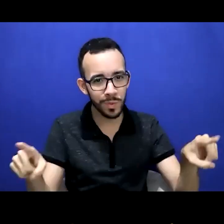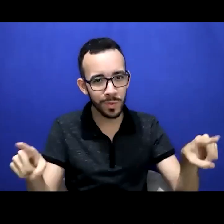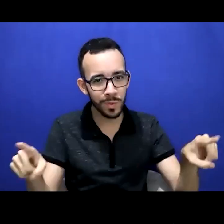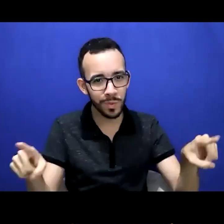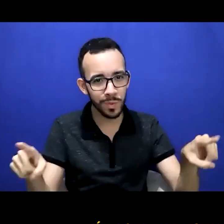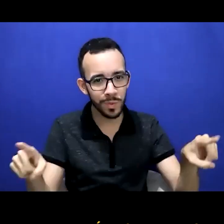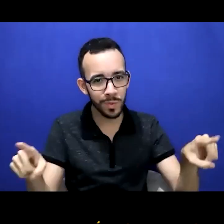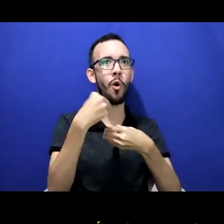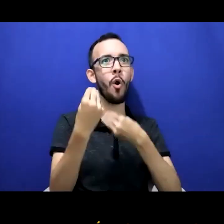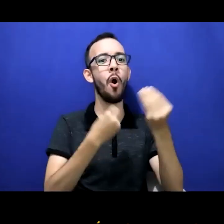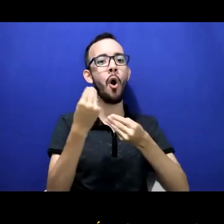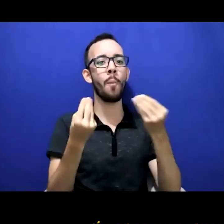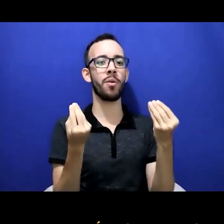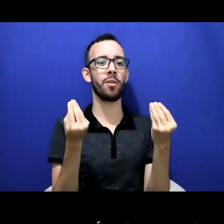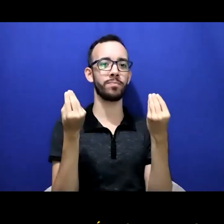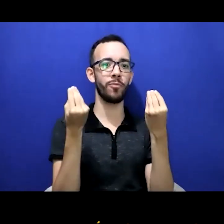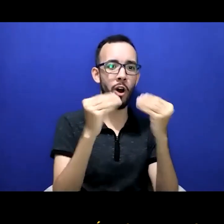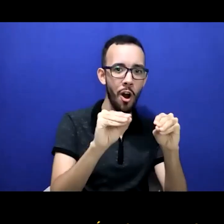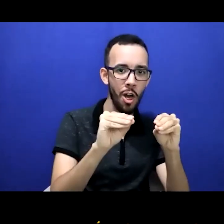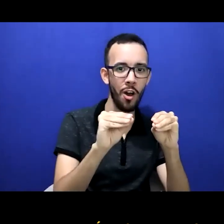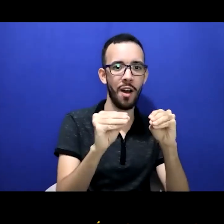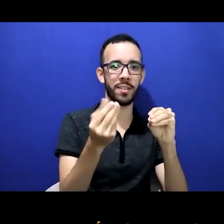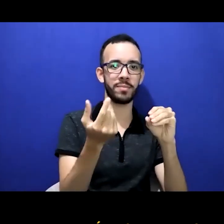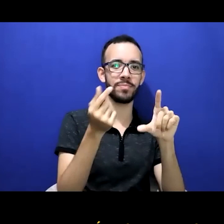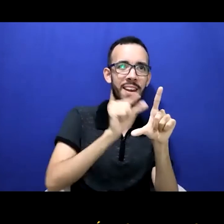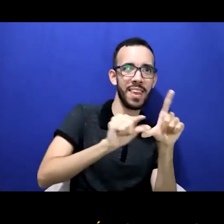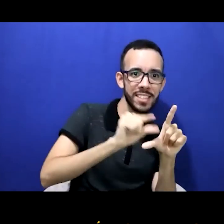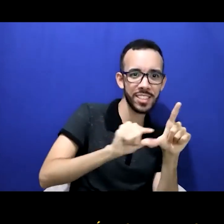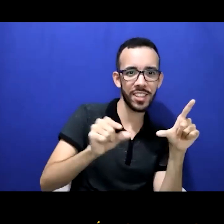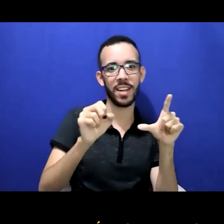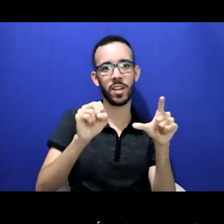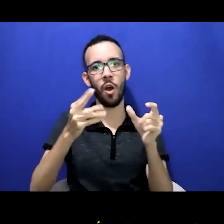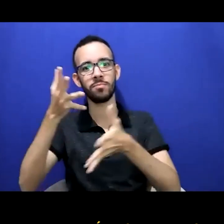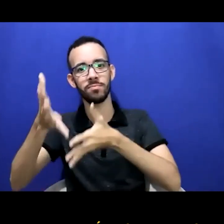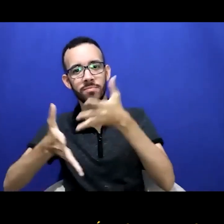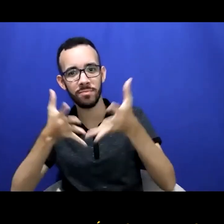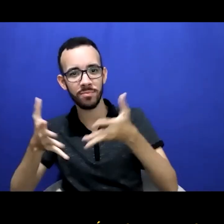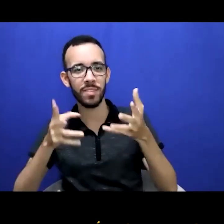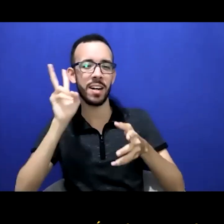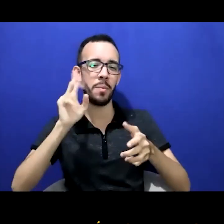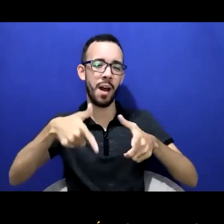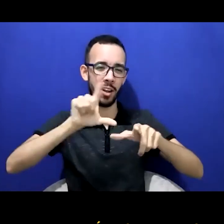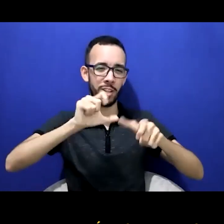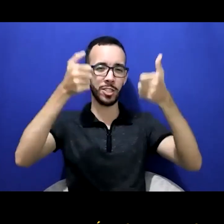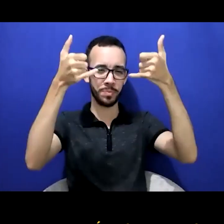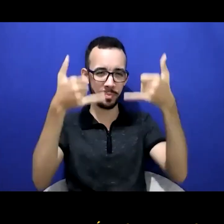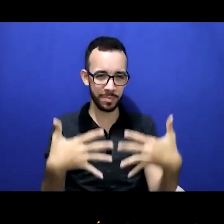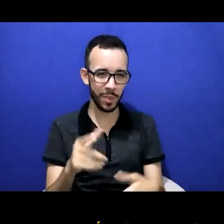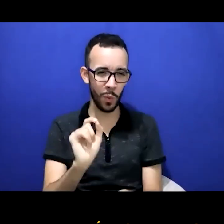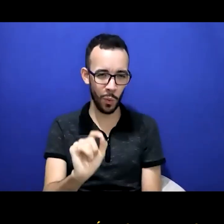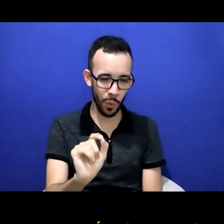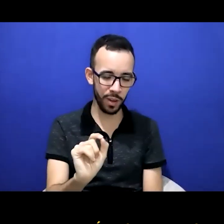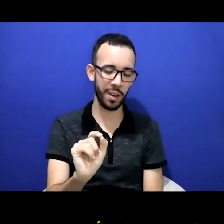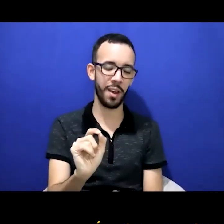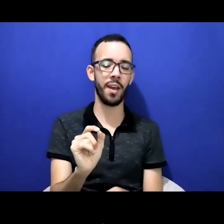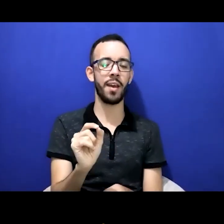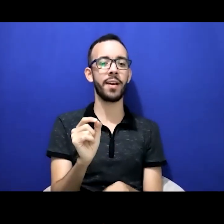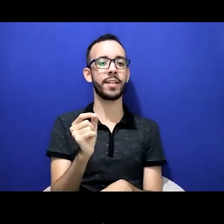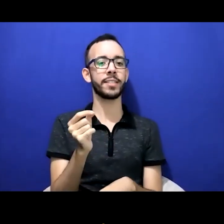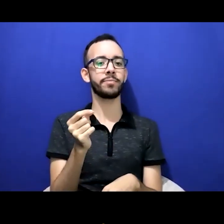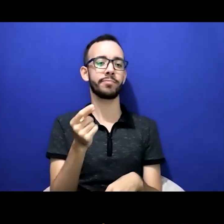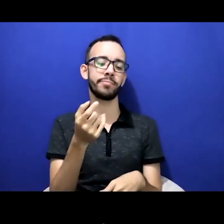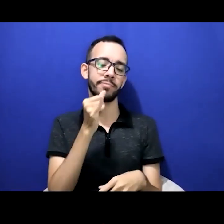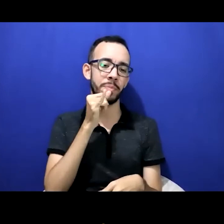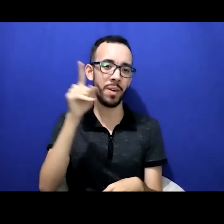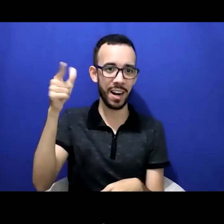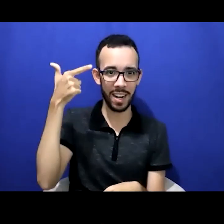vocês é sobre um show musical por exemplo em colocar legenda ou libras eu